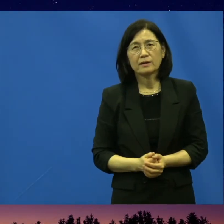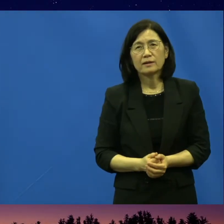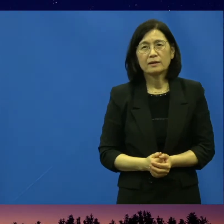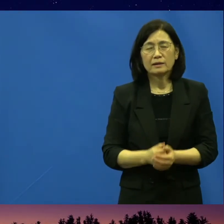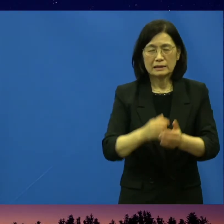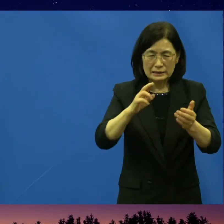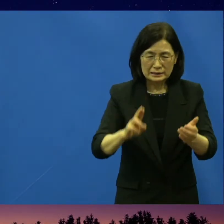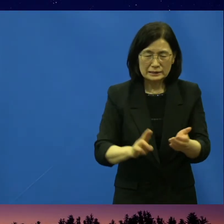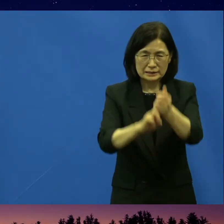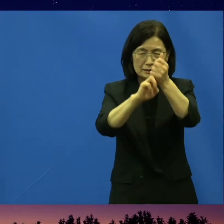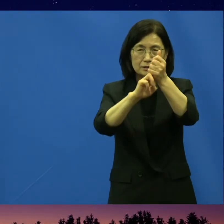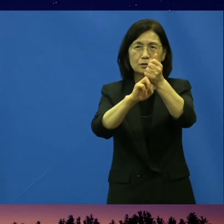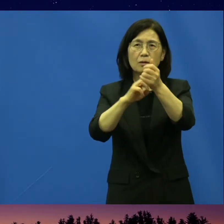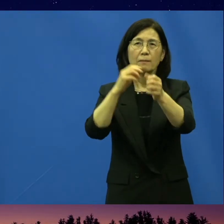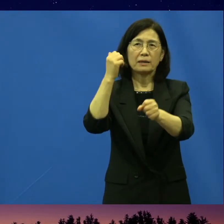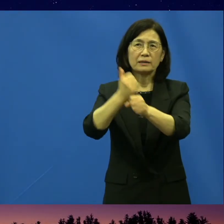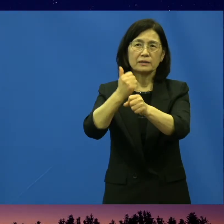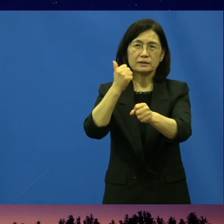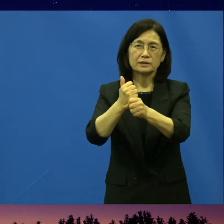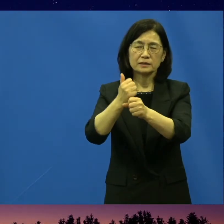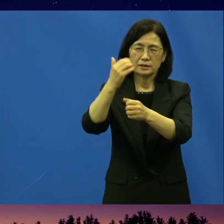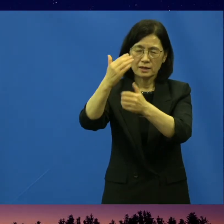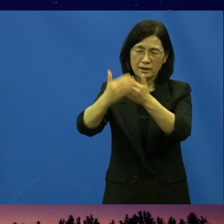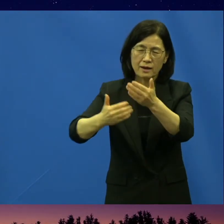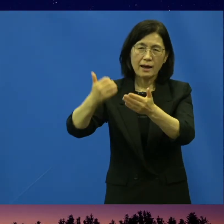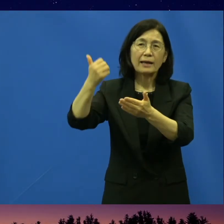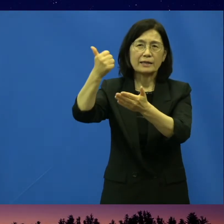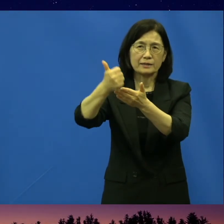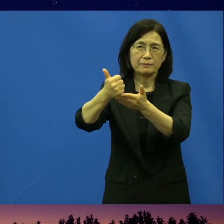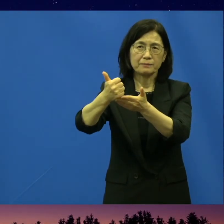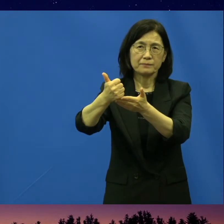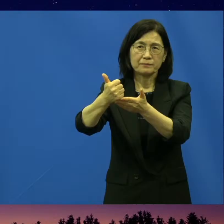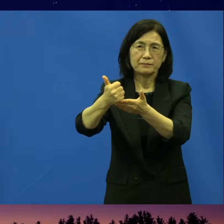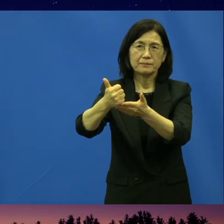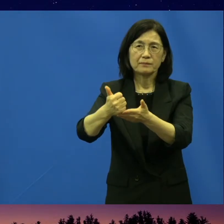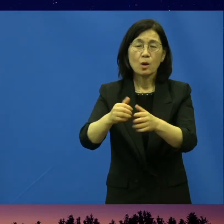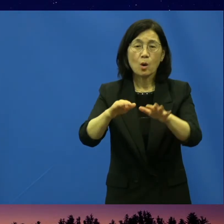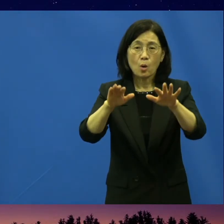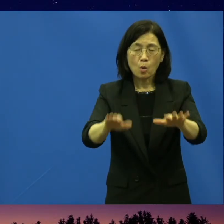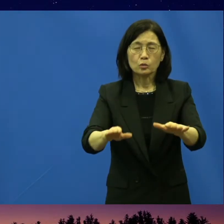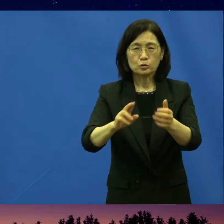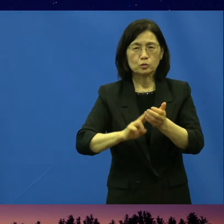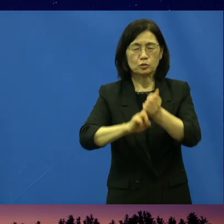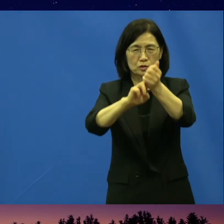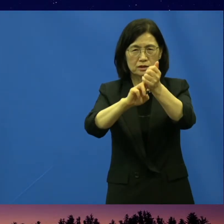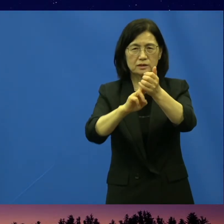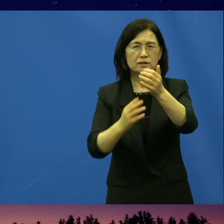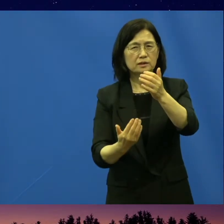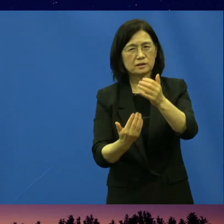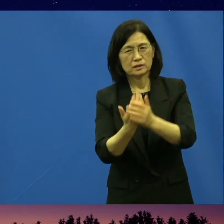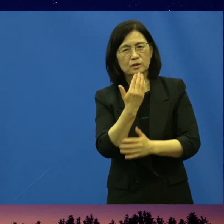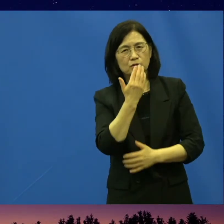얼마든지 일어납니다. 기적이 일어날 줄 믿습니까 여러분? 오늘 일어납니다 기적.